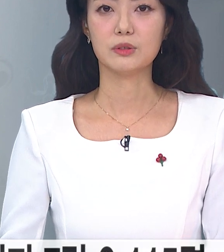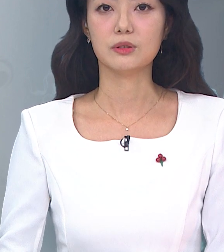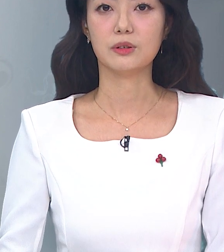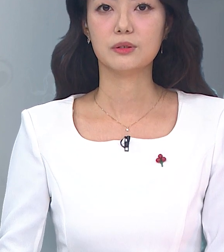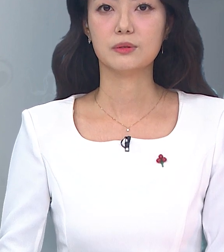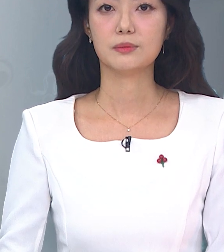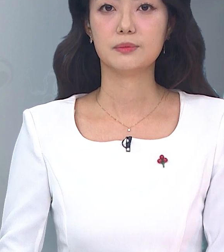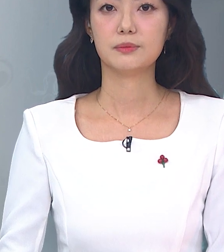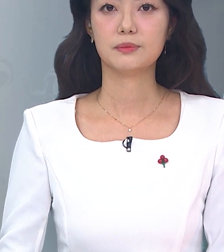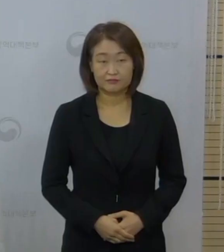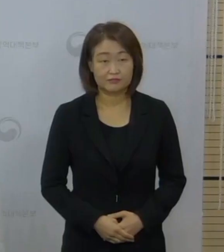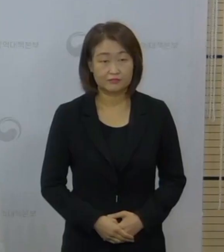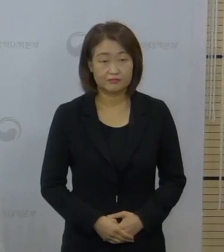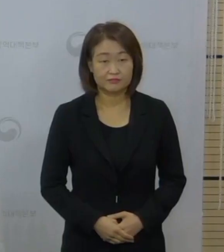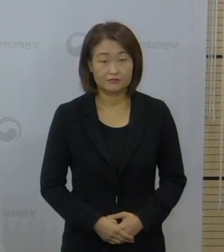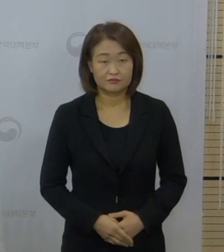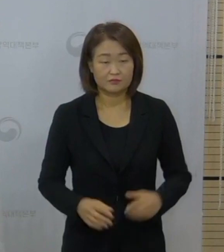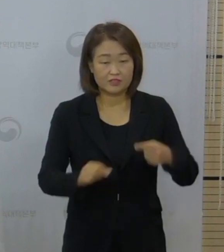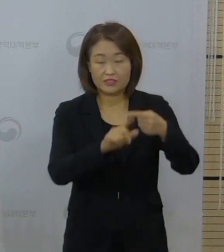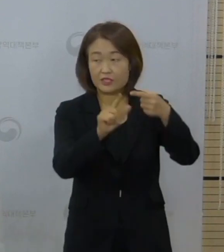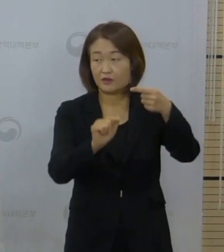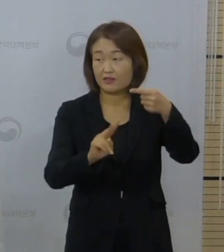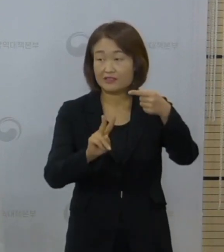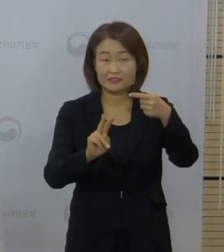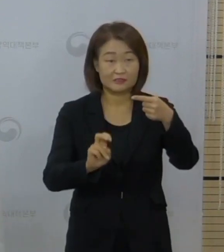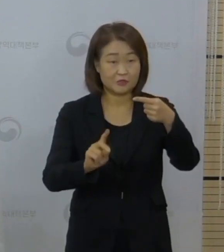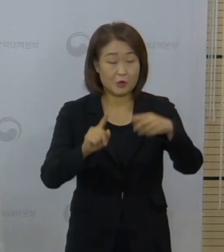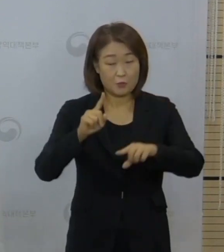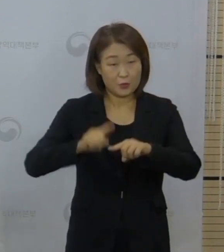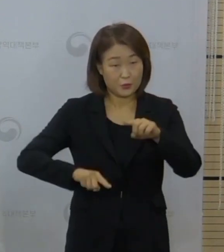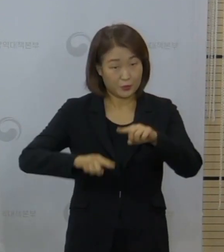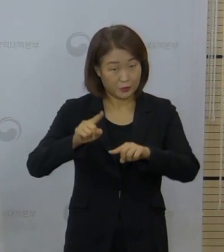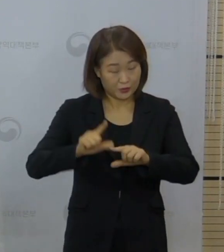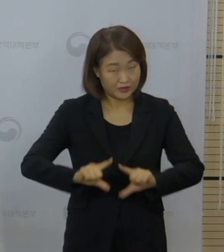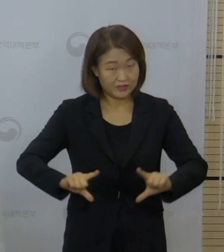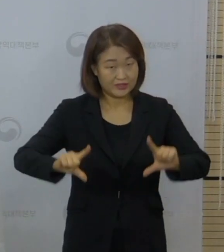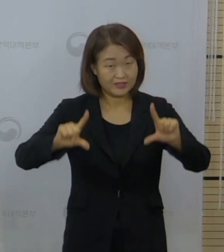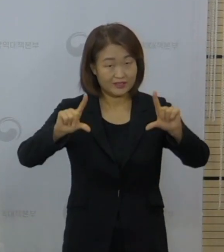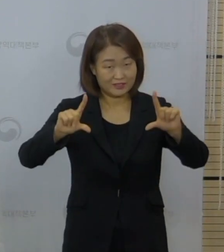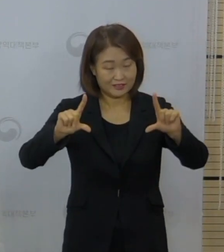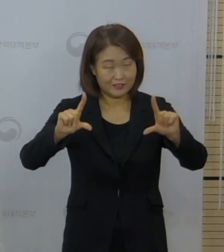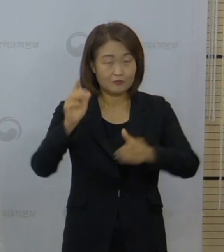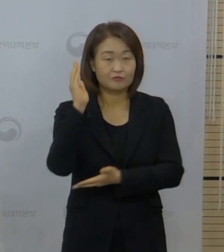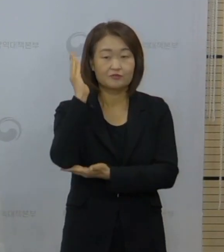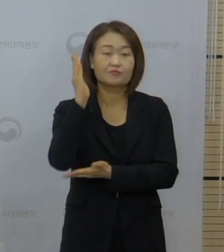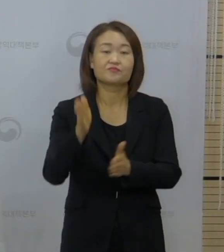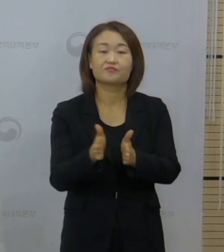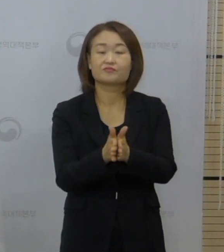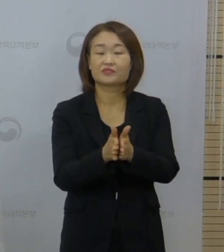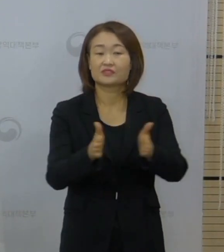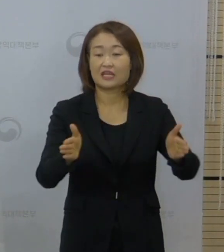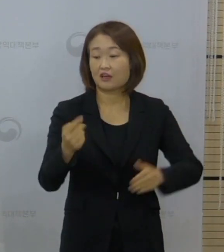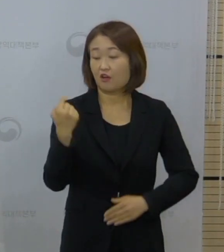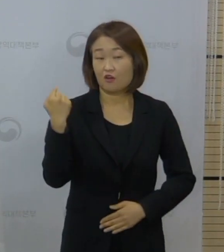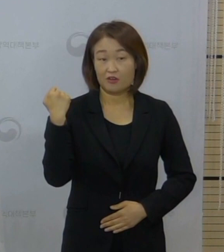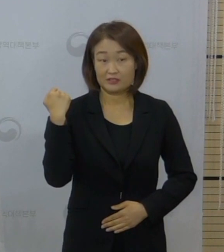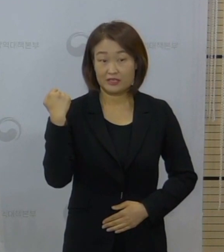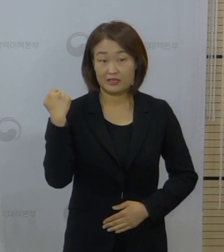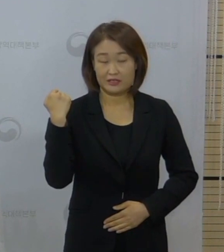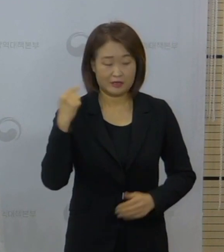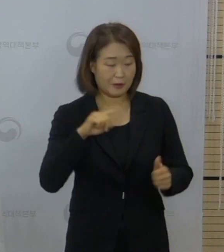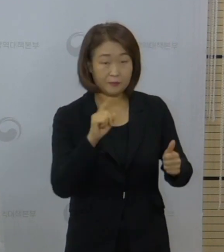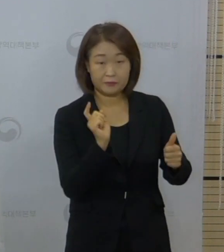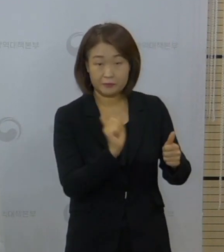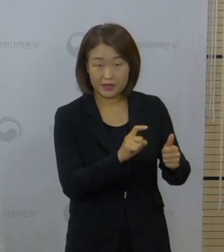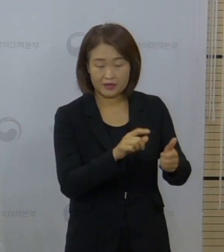함께 보시죠. 1월 21일 목요일 정례 브리핑을 시작하겠습니다. 오늘 0시 기준 국내